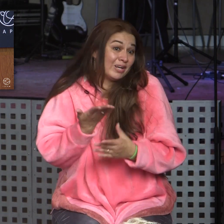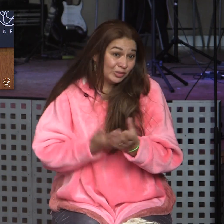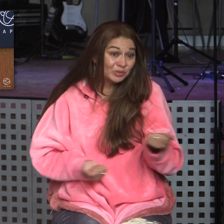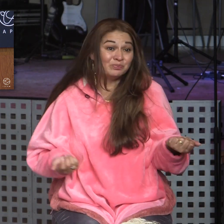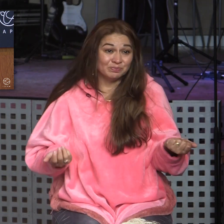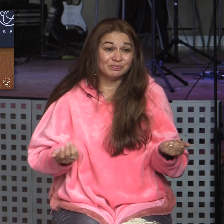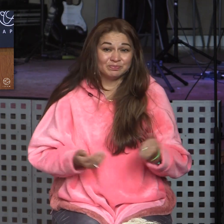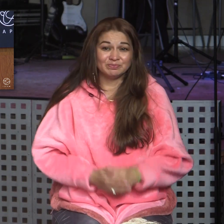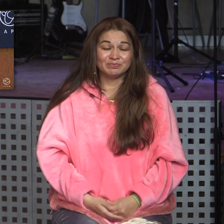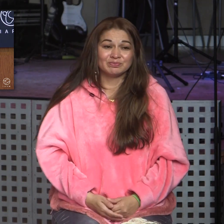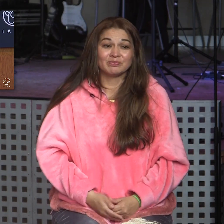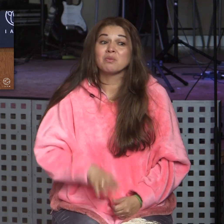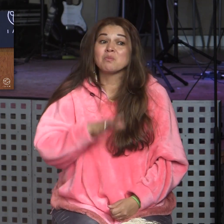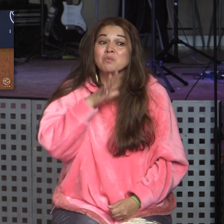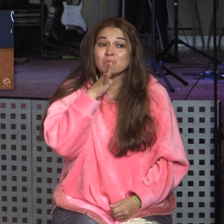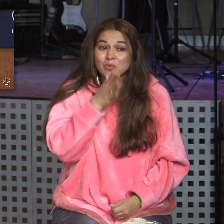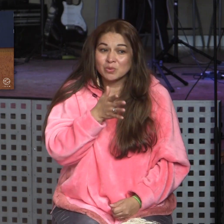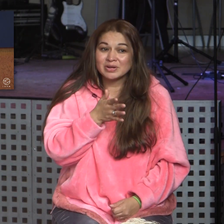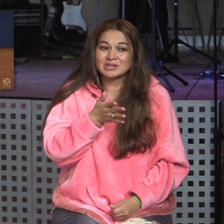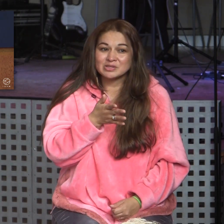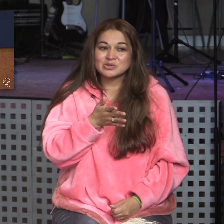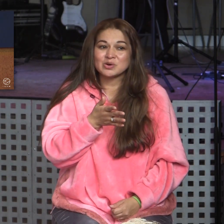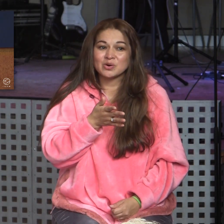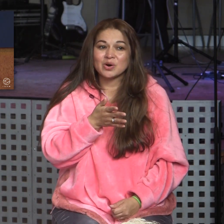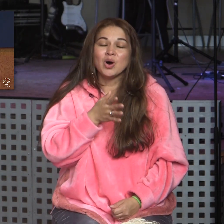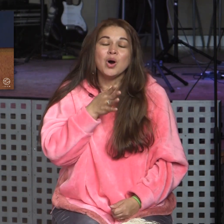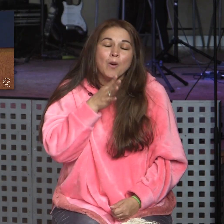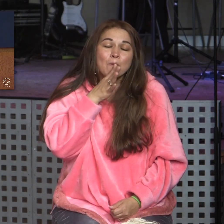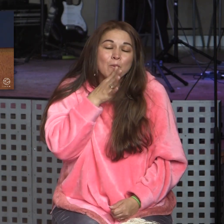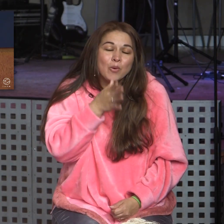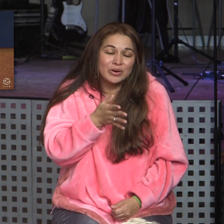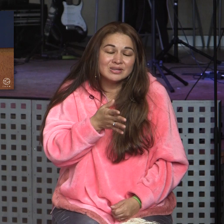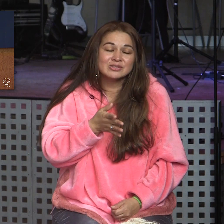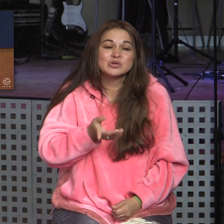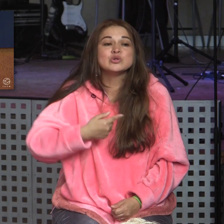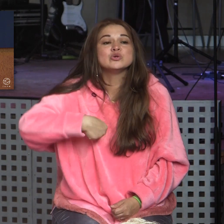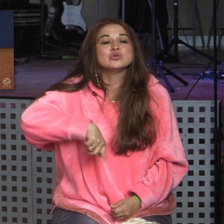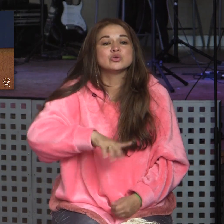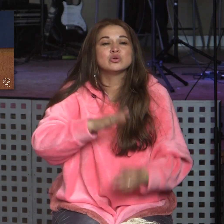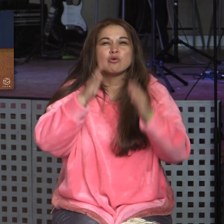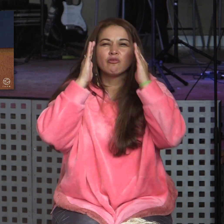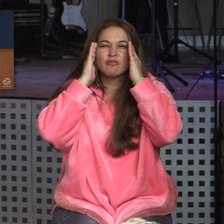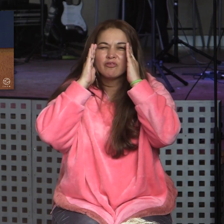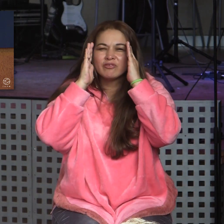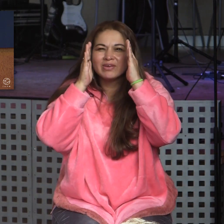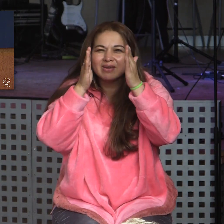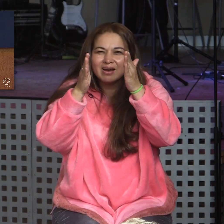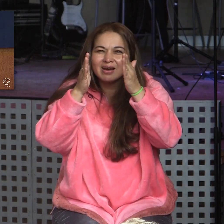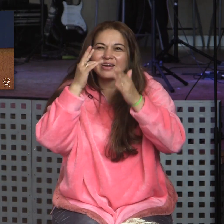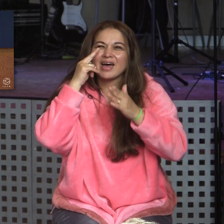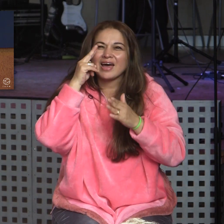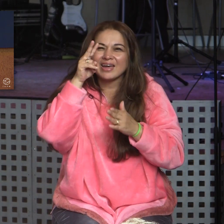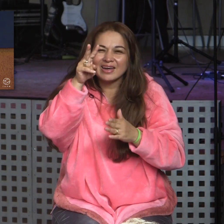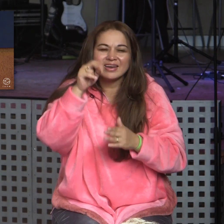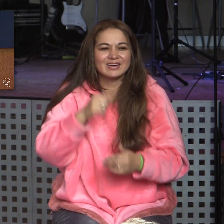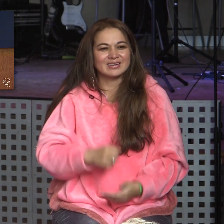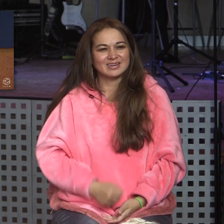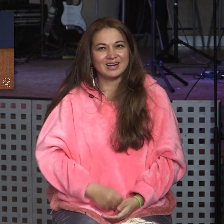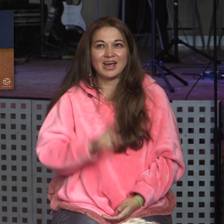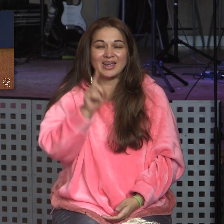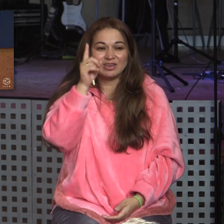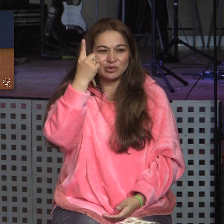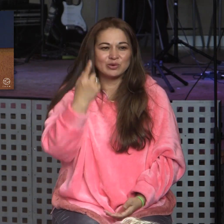mantuvo viendo lo que la palabra le dijo, pudo caminar. En el momento